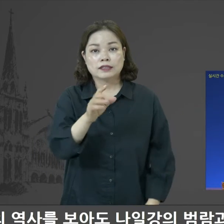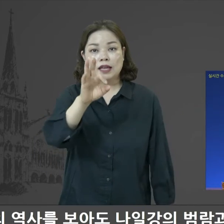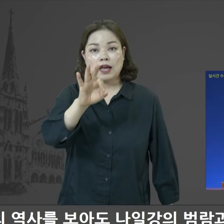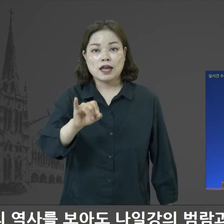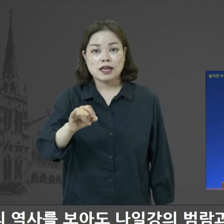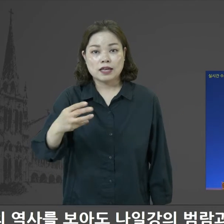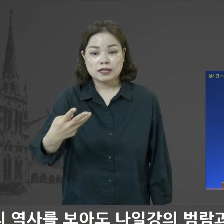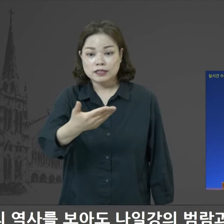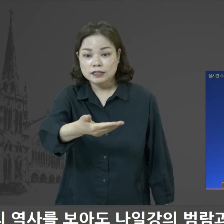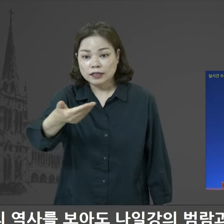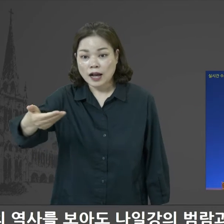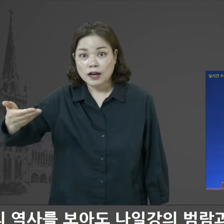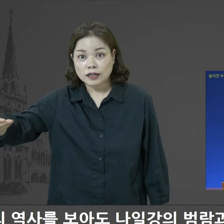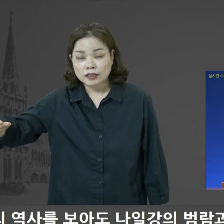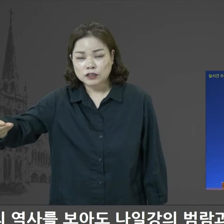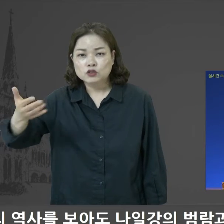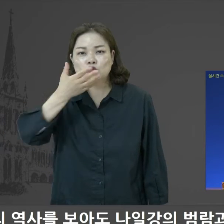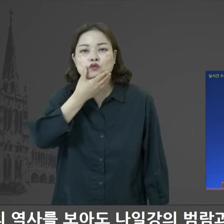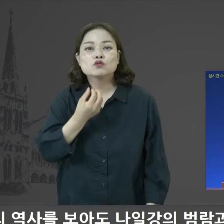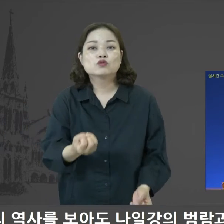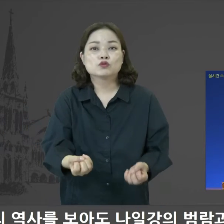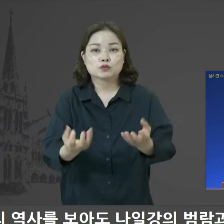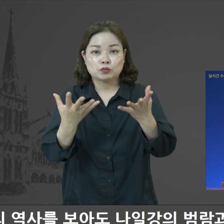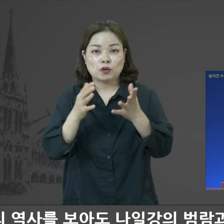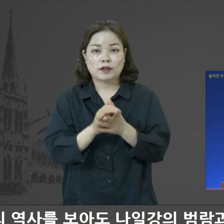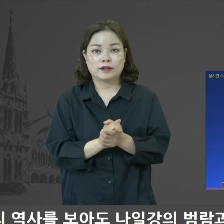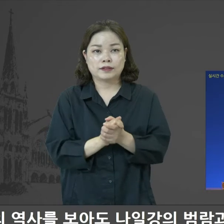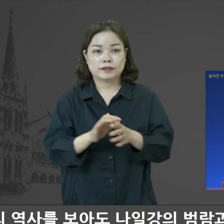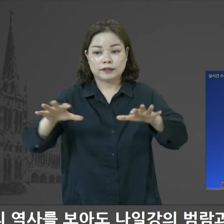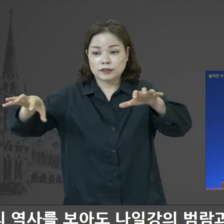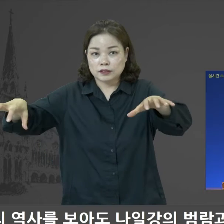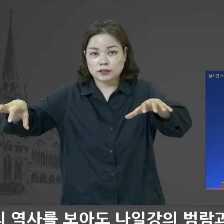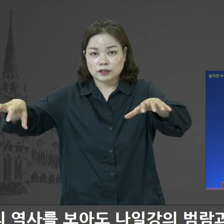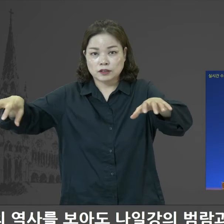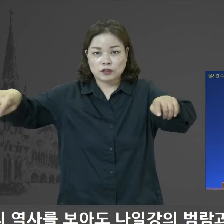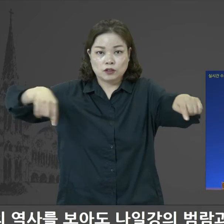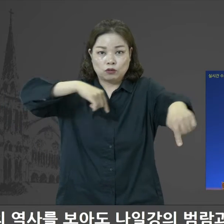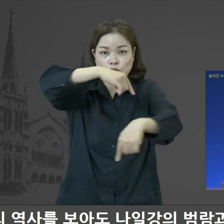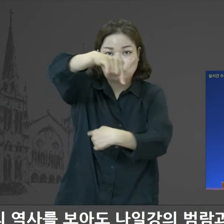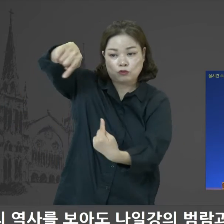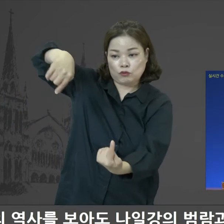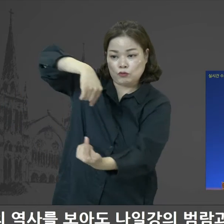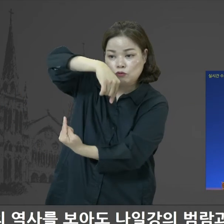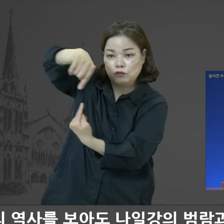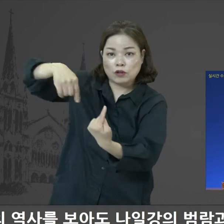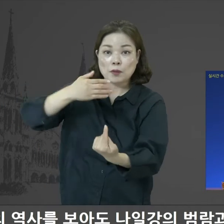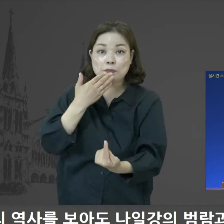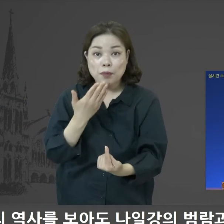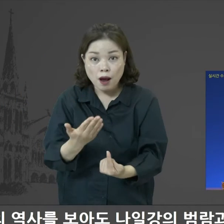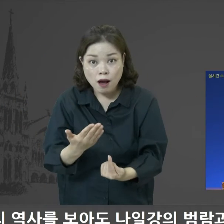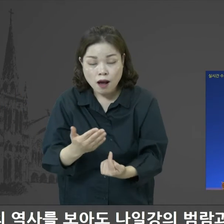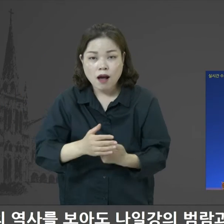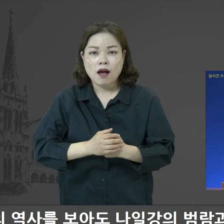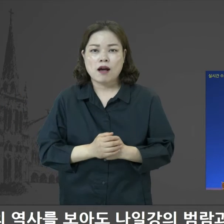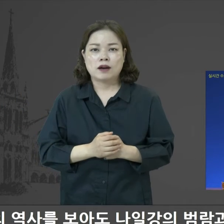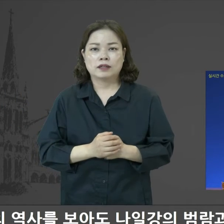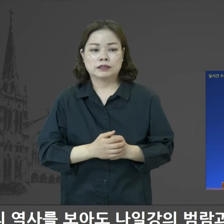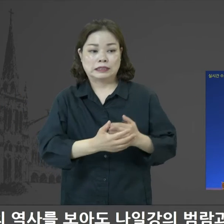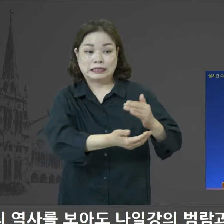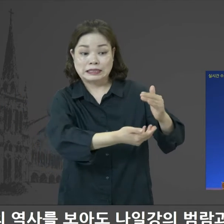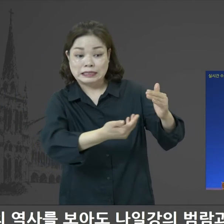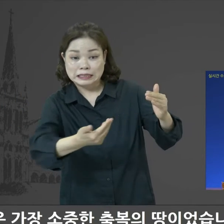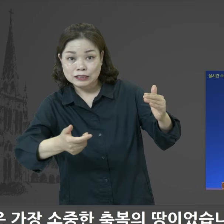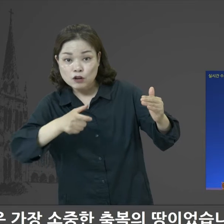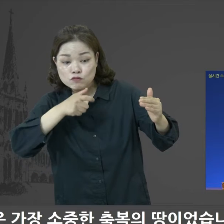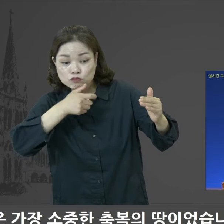또 다른 축복 혜택이 있는데 양방향으로 운행이 가능합니다. 그게 가능한 이유는